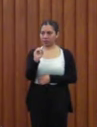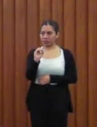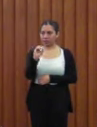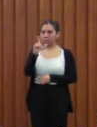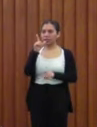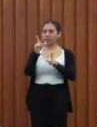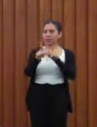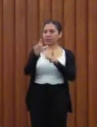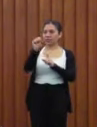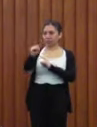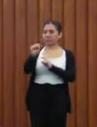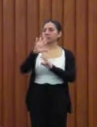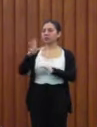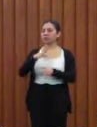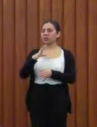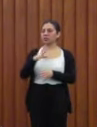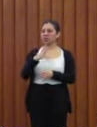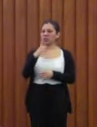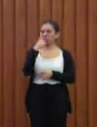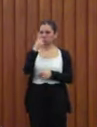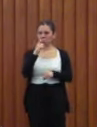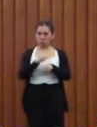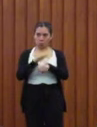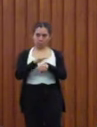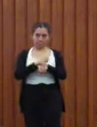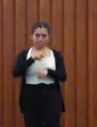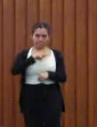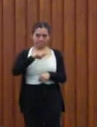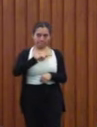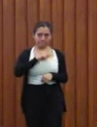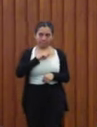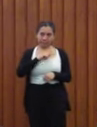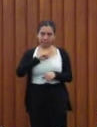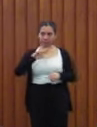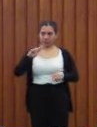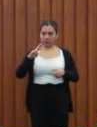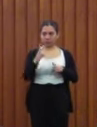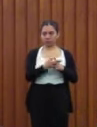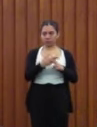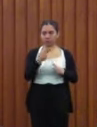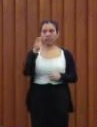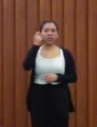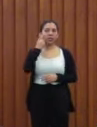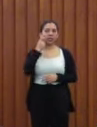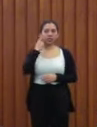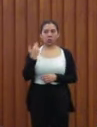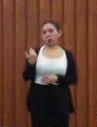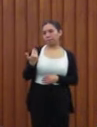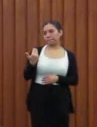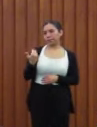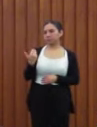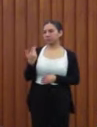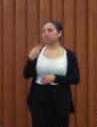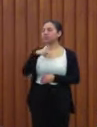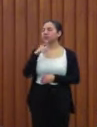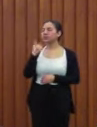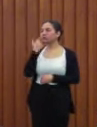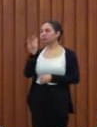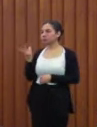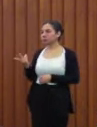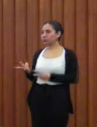Letra S ya tiene el registro del caso de un amigo mío, muy querido, que fue asesinado en Guerrero hace poco. Quiero preguntar,